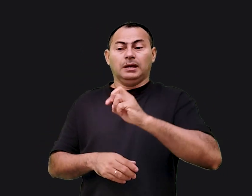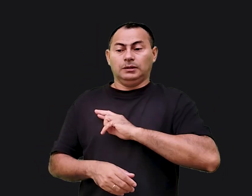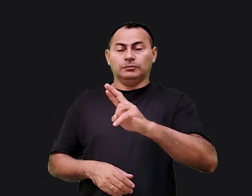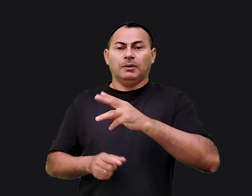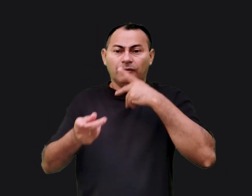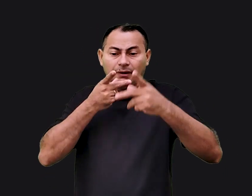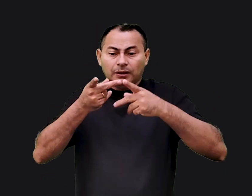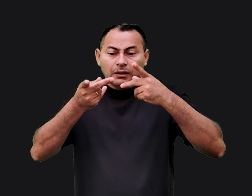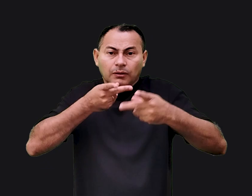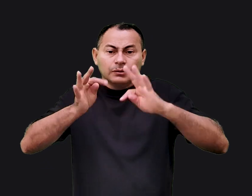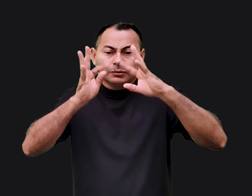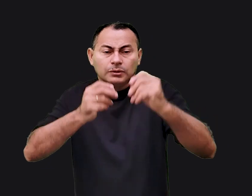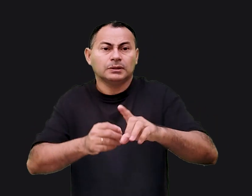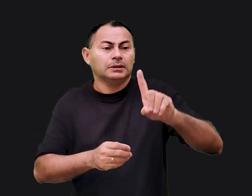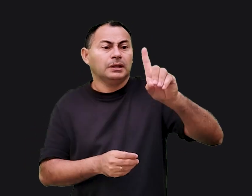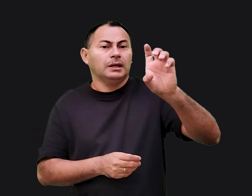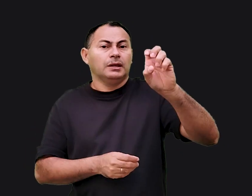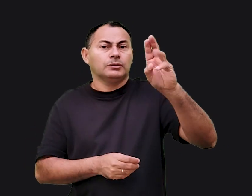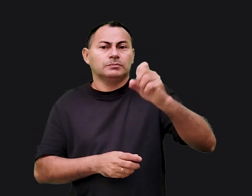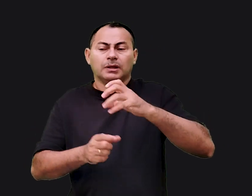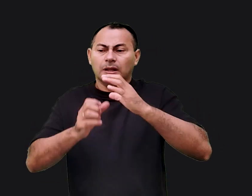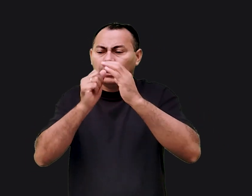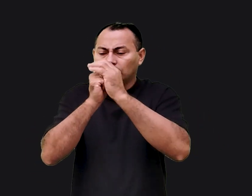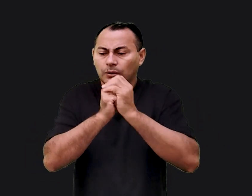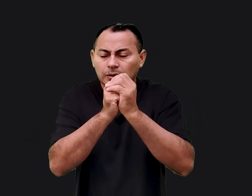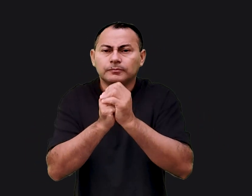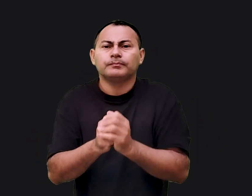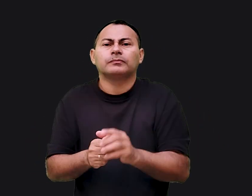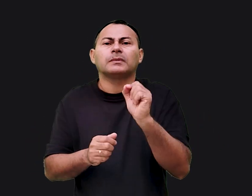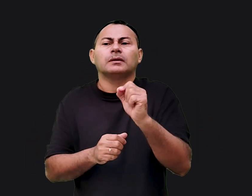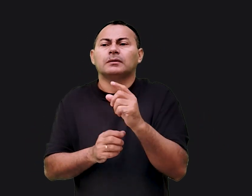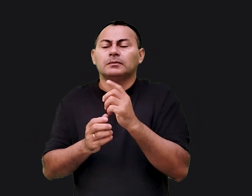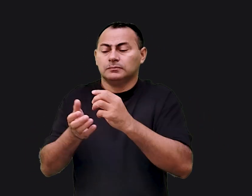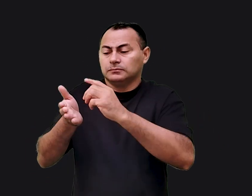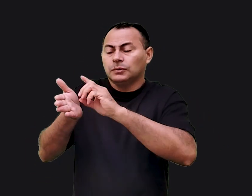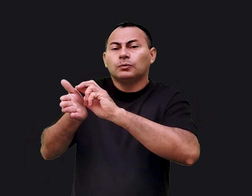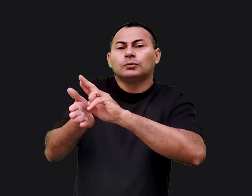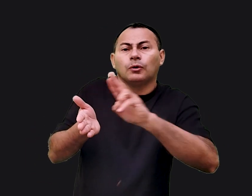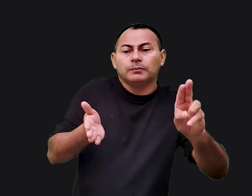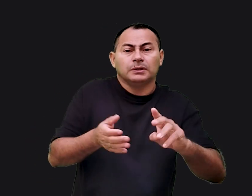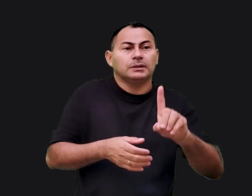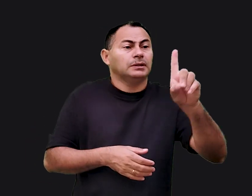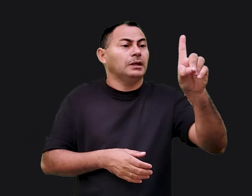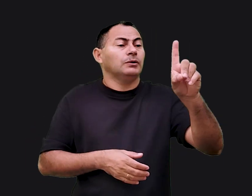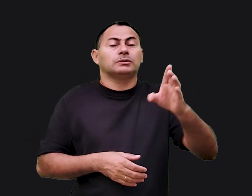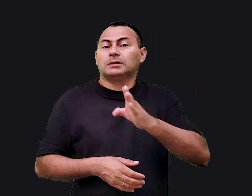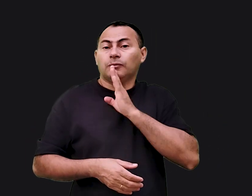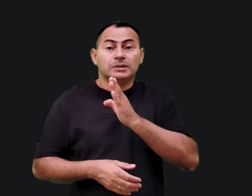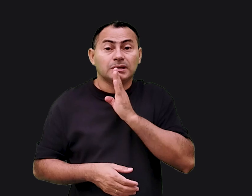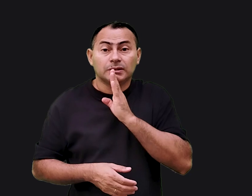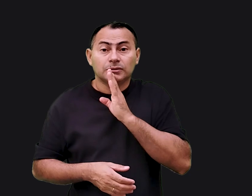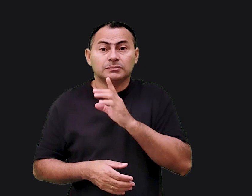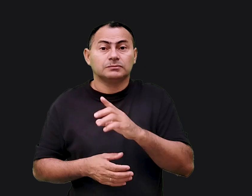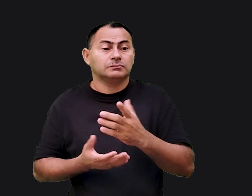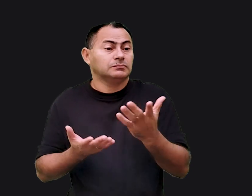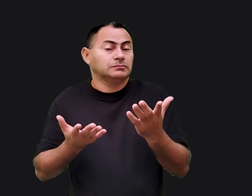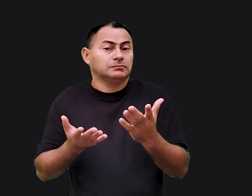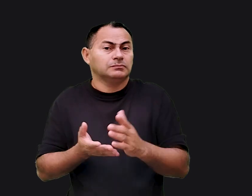falou de todos os deuses que eles adoravam e daquele cuja inscrição dizia ao Deus desconhecido isso queria